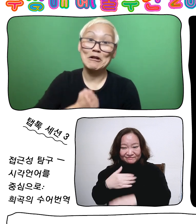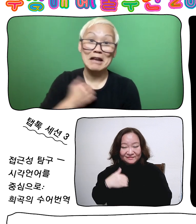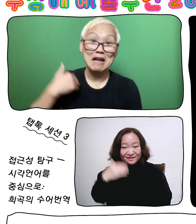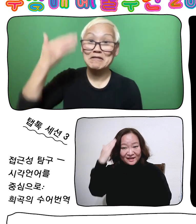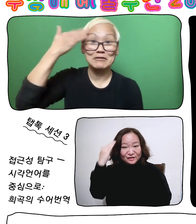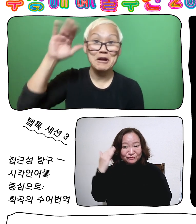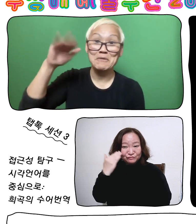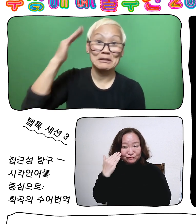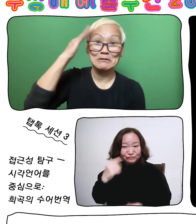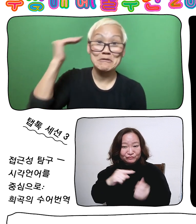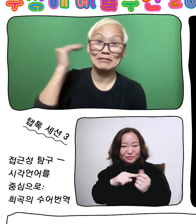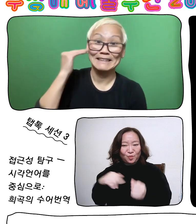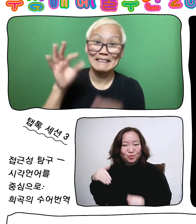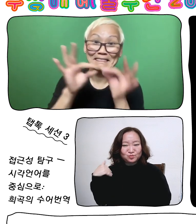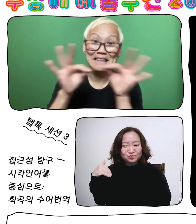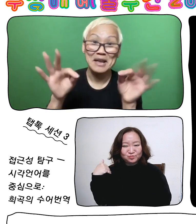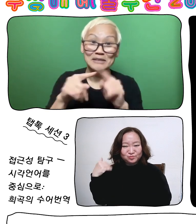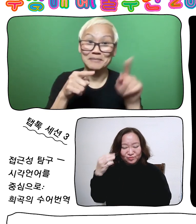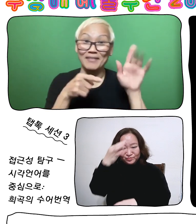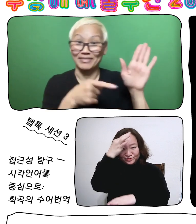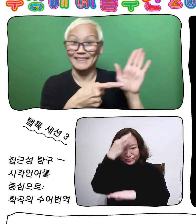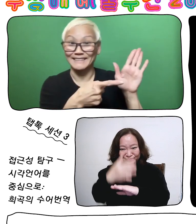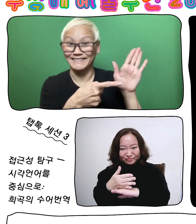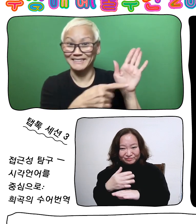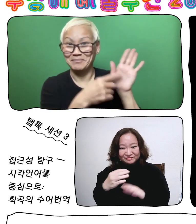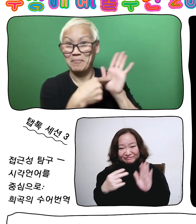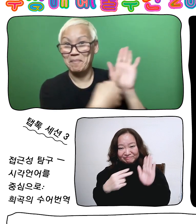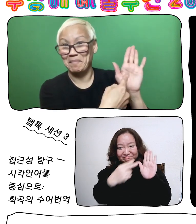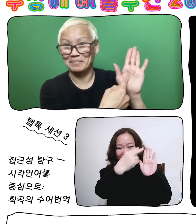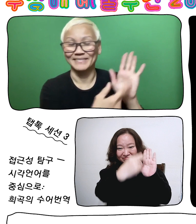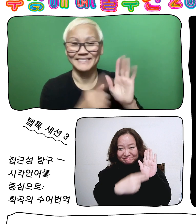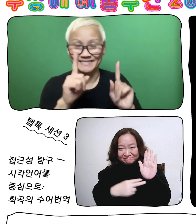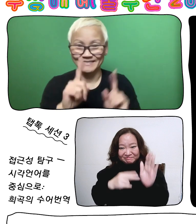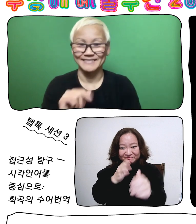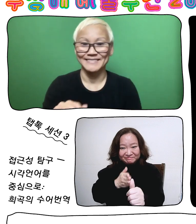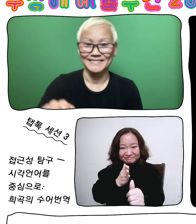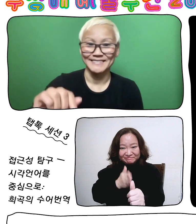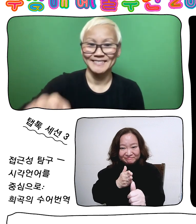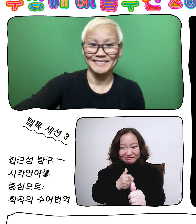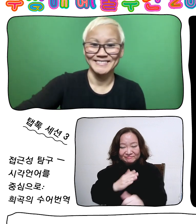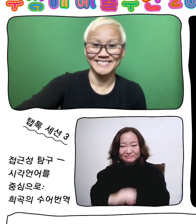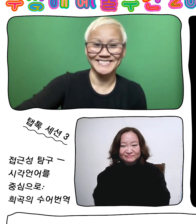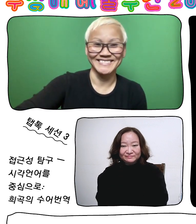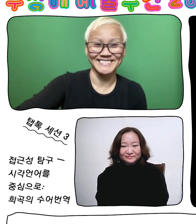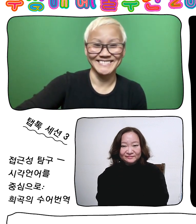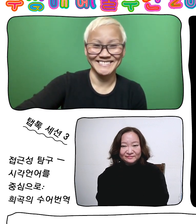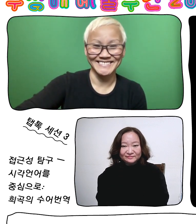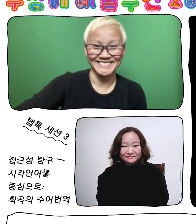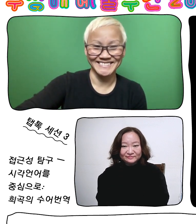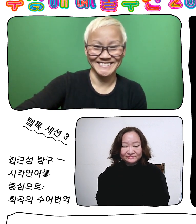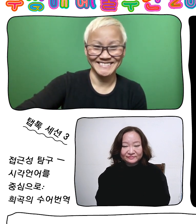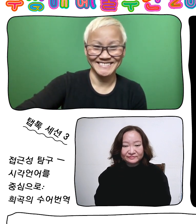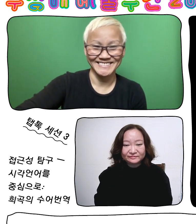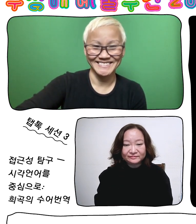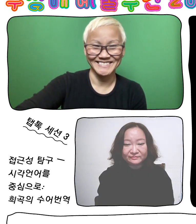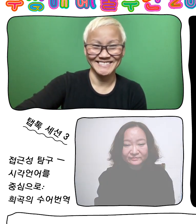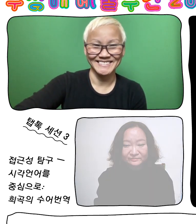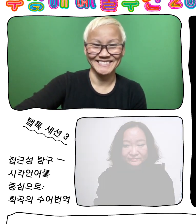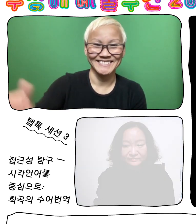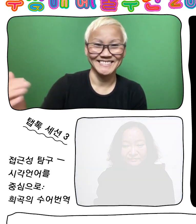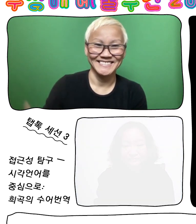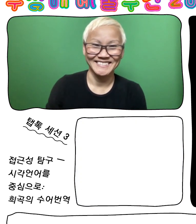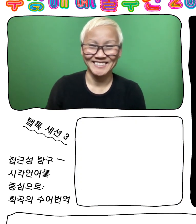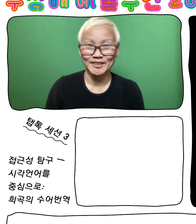지금 보여드리는 것은 시인데요. 각자 읽어보는 시간을 잠시 가질게요.